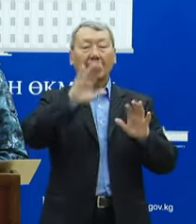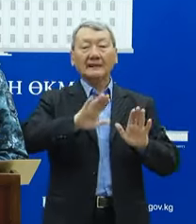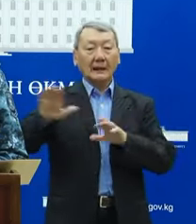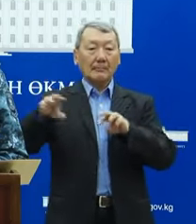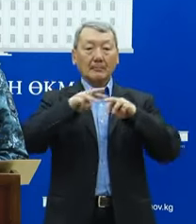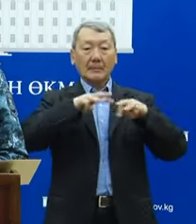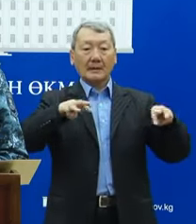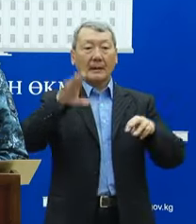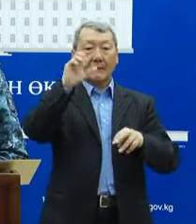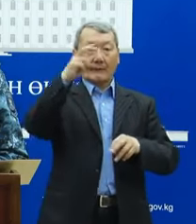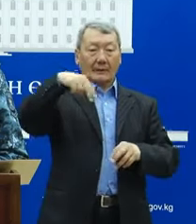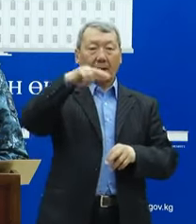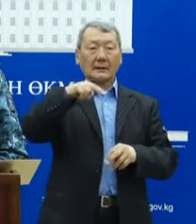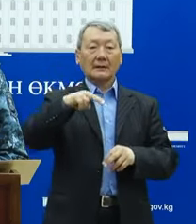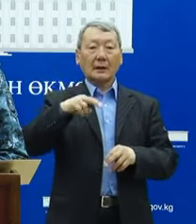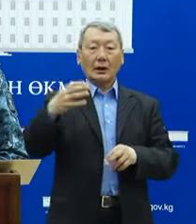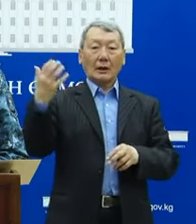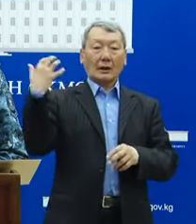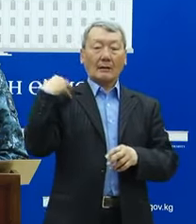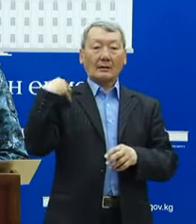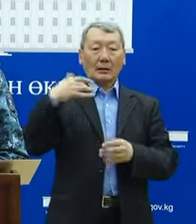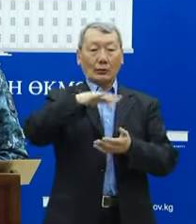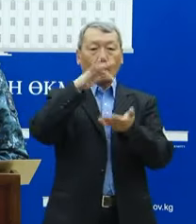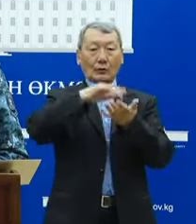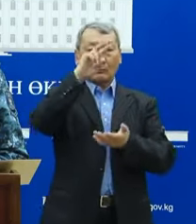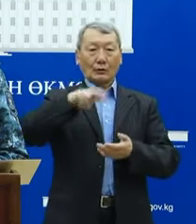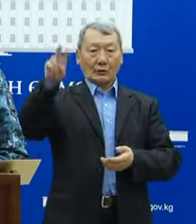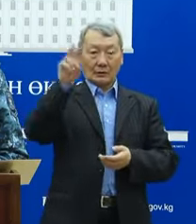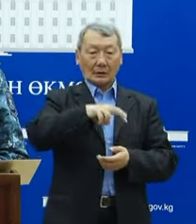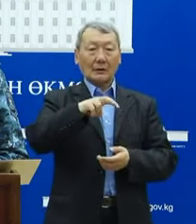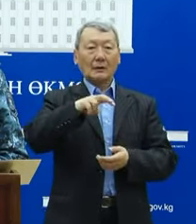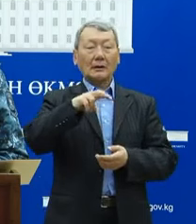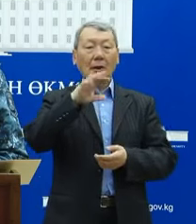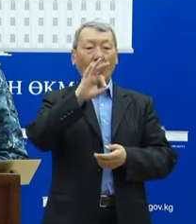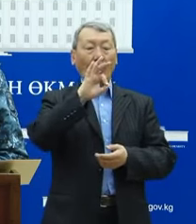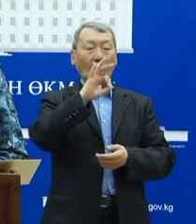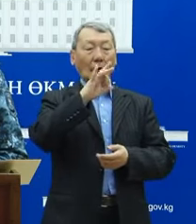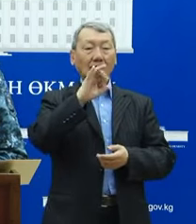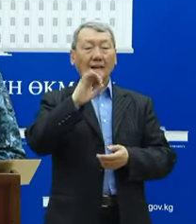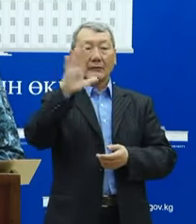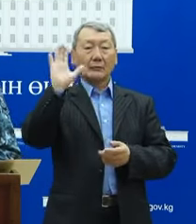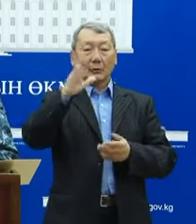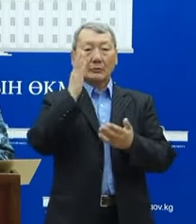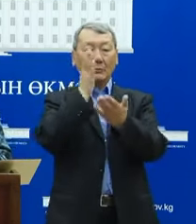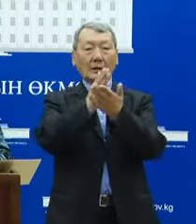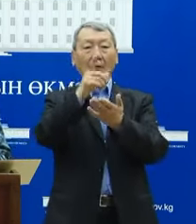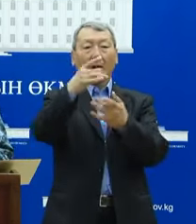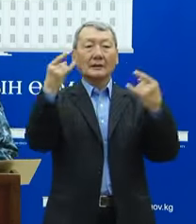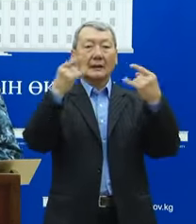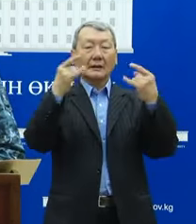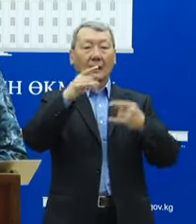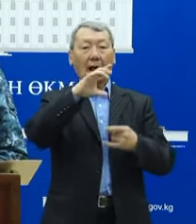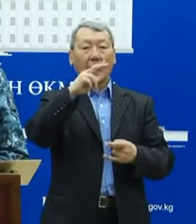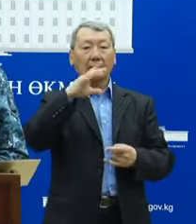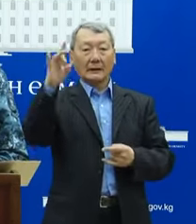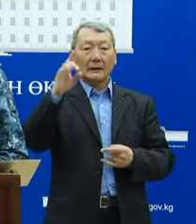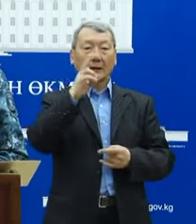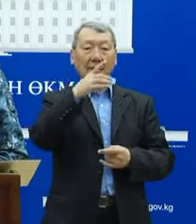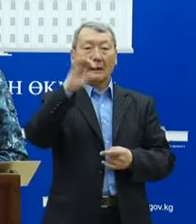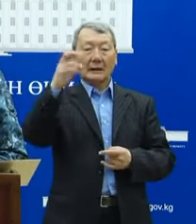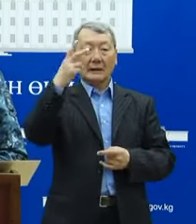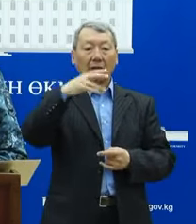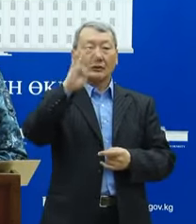заместителя министра внутренних дел, коменданта города Бишкек Оразалиева Алмаза Кыдырмаевича. Прямой эфир вы можете посмотреть и услышать на телеканалах ЛТР, КТРК,